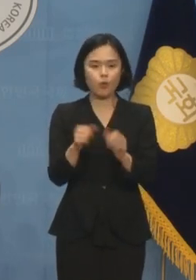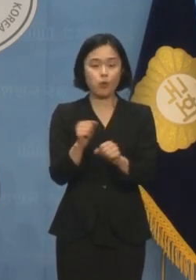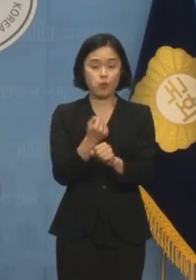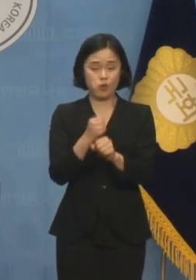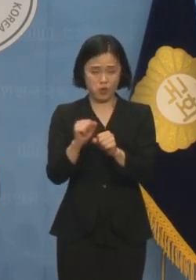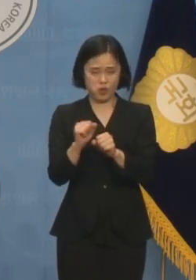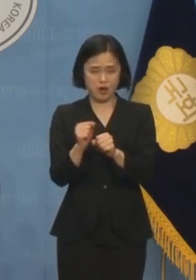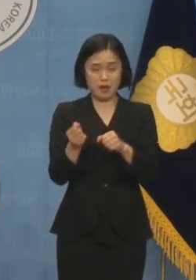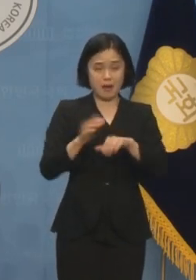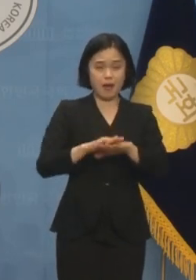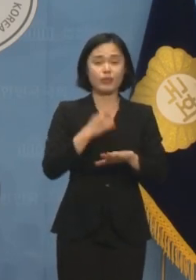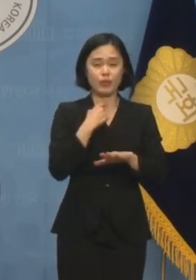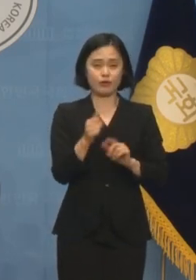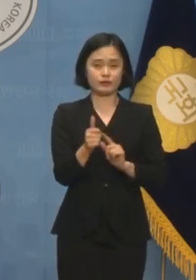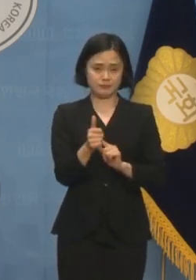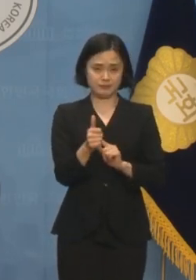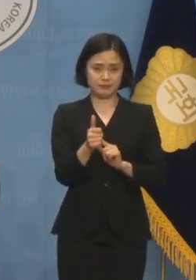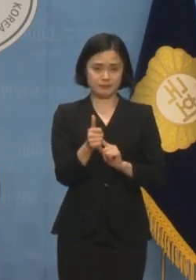전현희 전